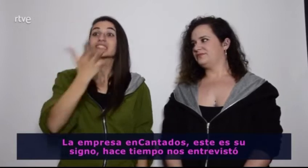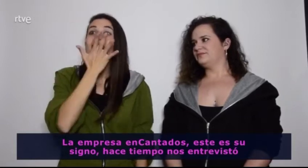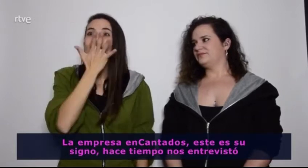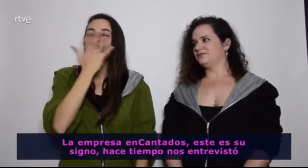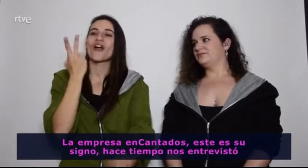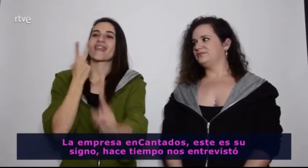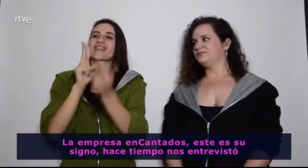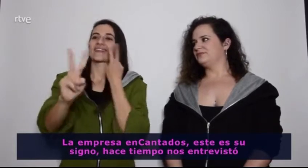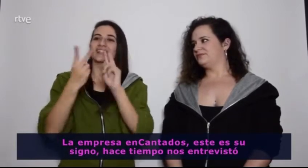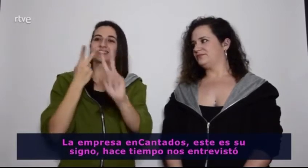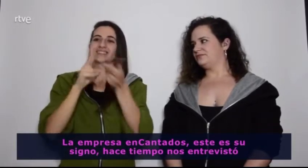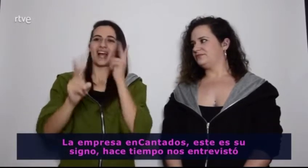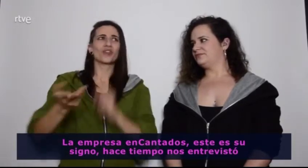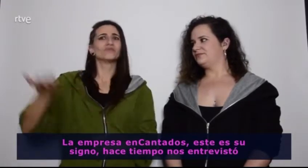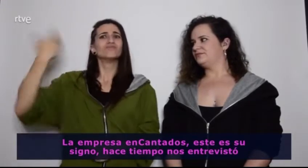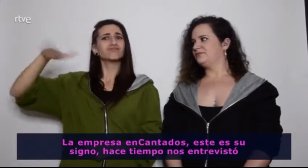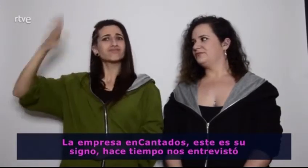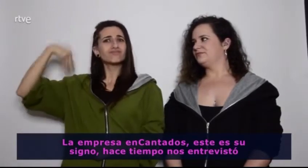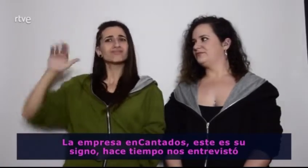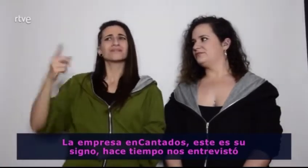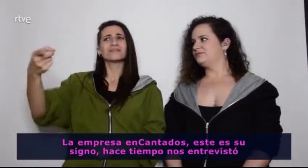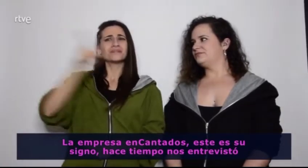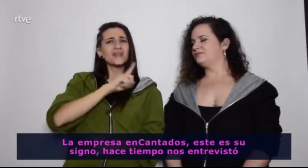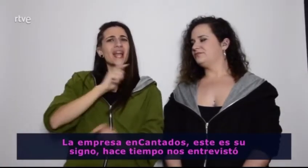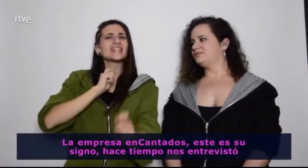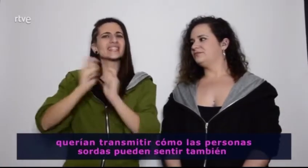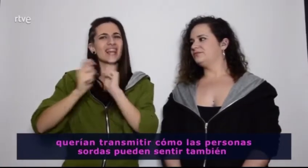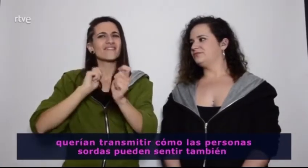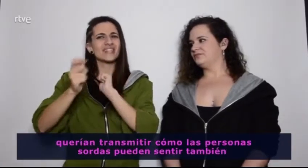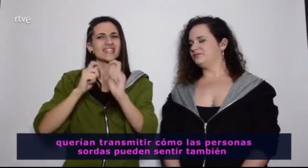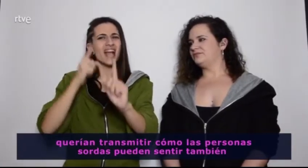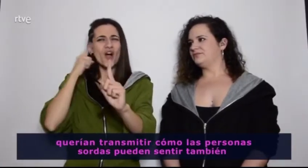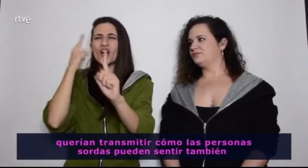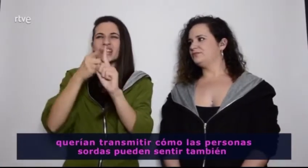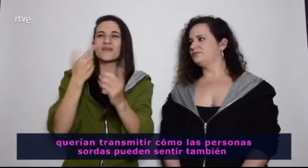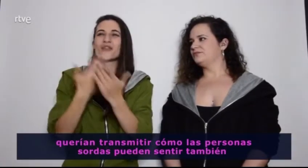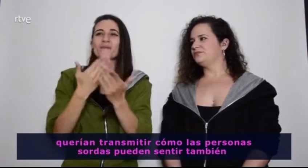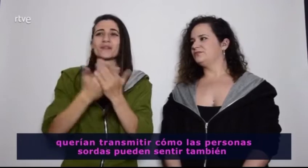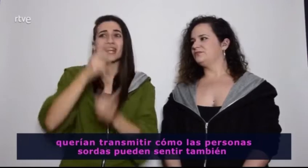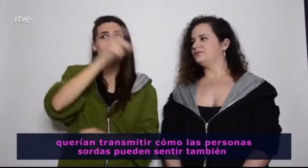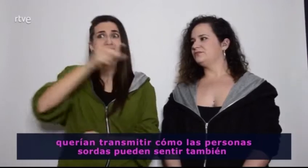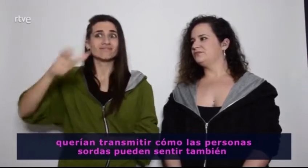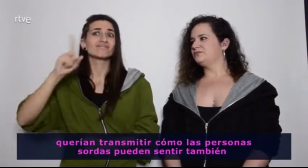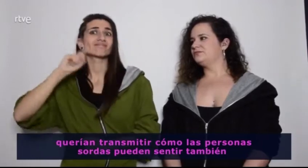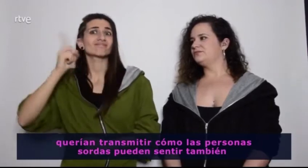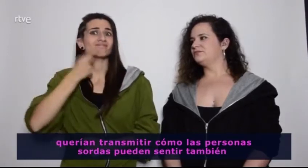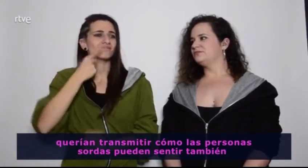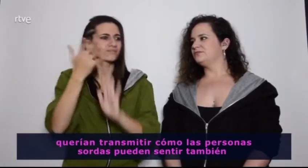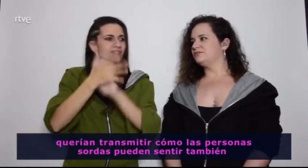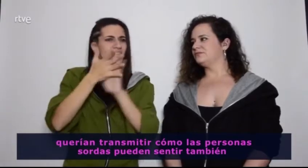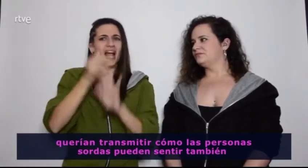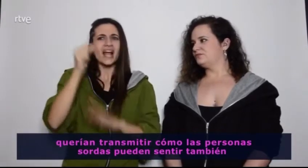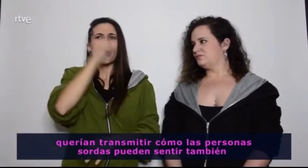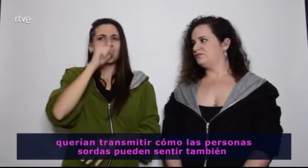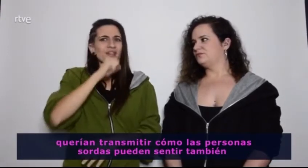este es su signo, hace tiempo nos entrevistó. Querían transmitir cómo las personas sordas pueden sentir también las